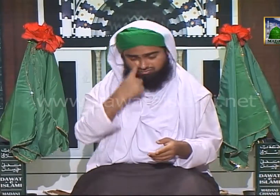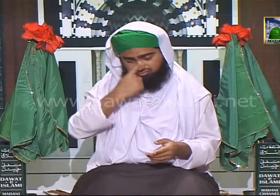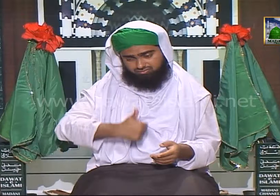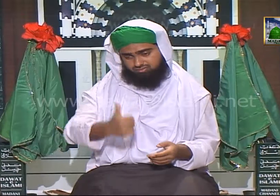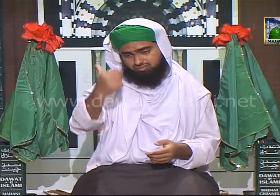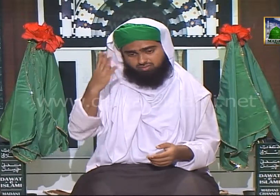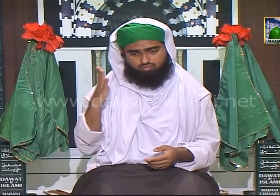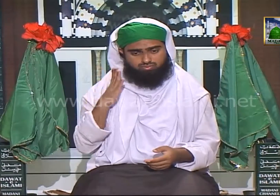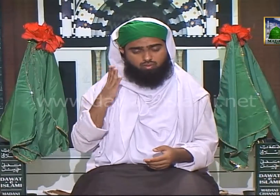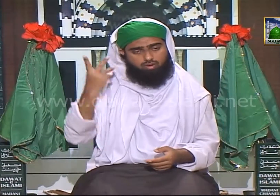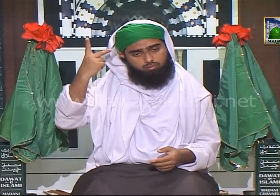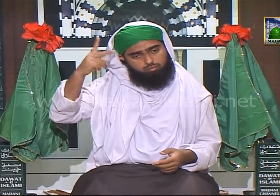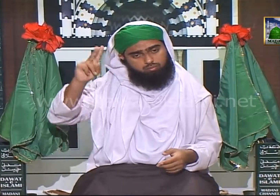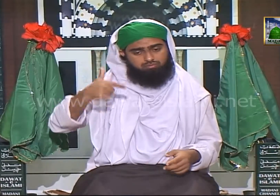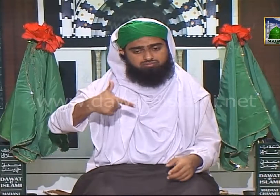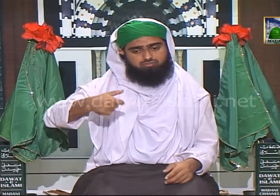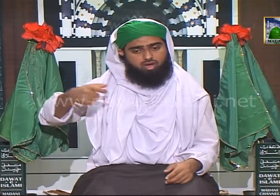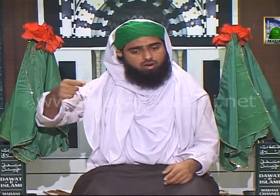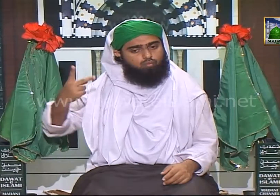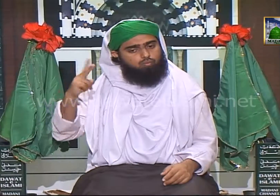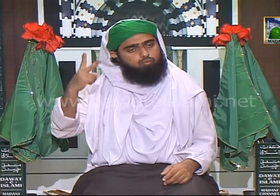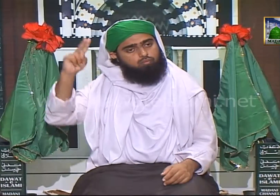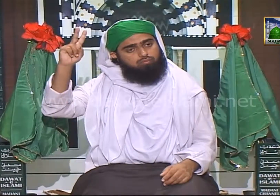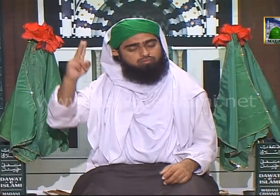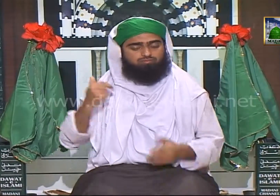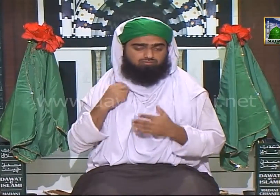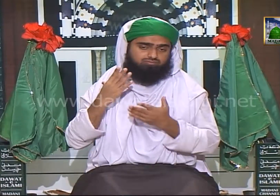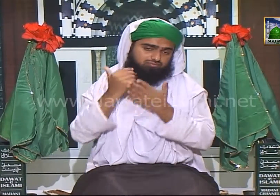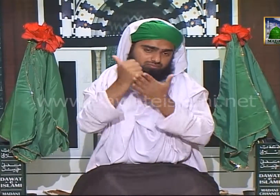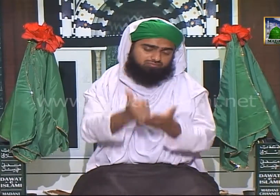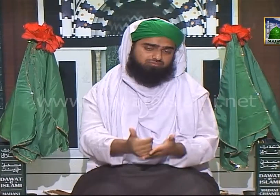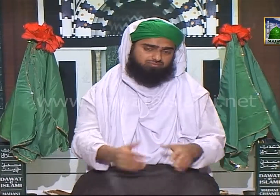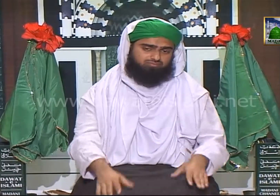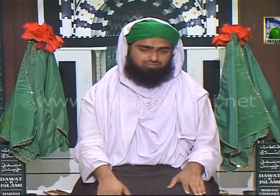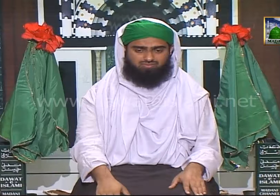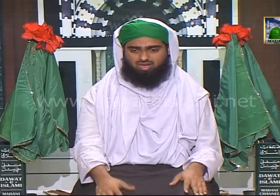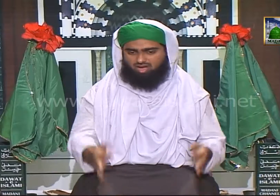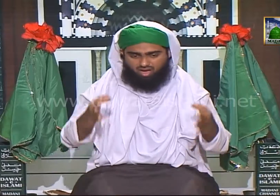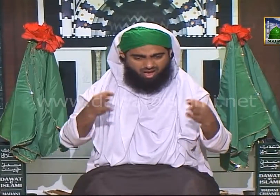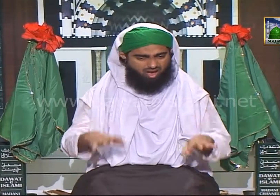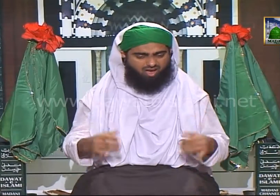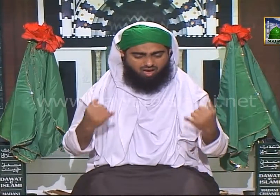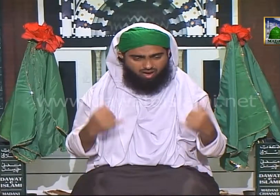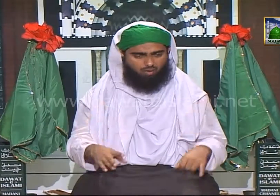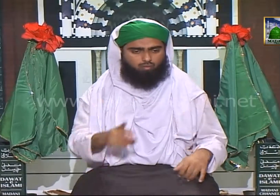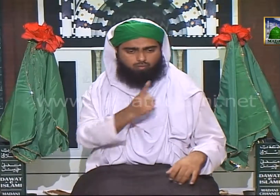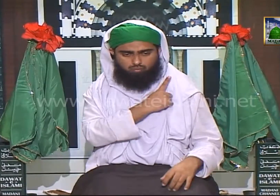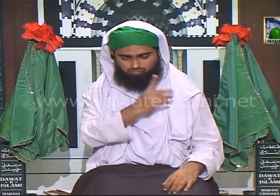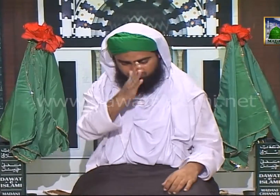کی راہ میں خرچ کرنا ویسے بھی 700 گنا سے بھی زیادہ ثواب ملتا ہے، 700 گنا، تو آپ کا کچھ بھی بیکار نہیں ہے۔ تو اس